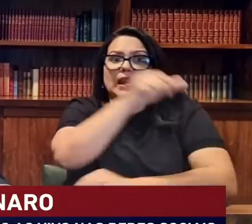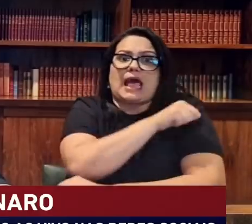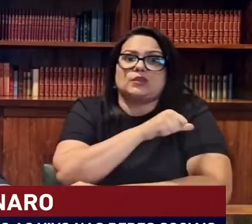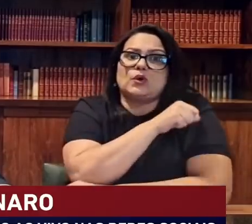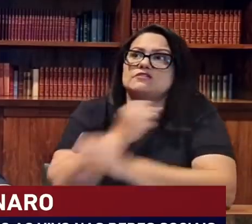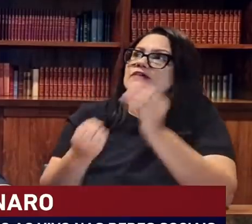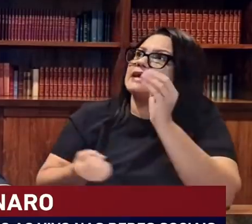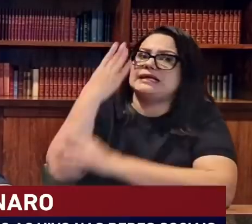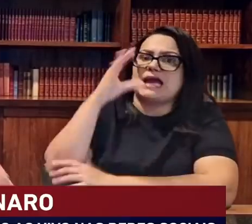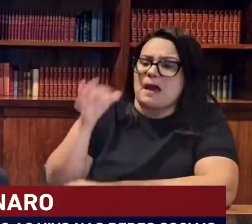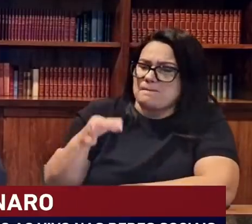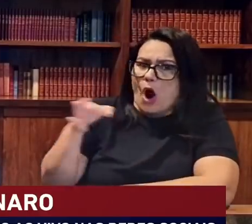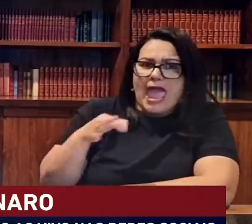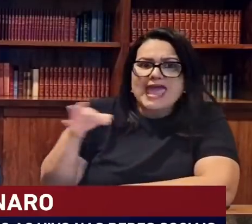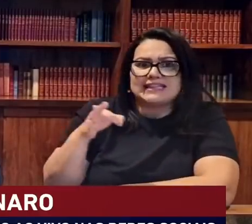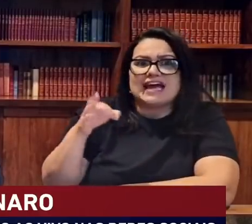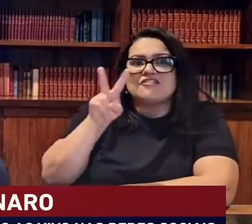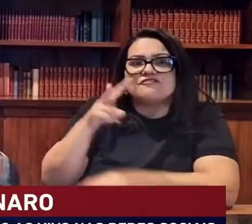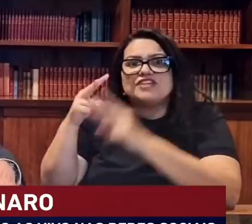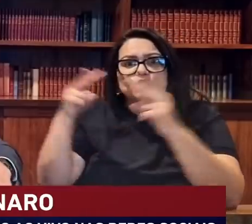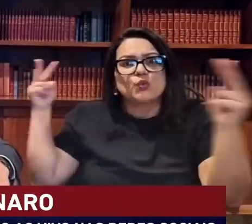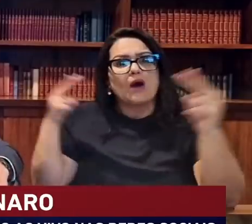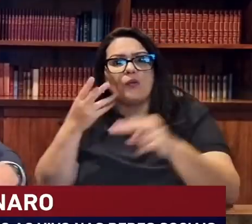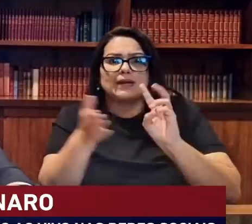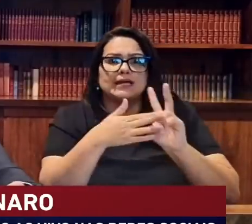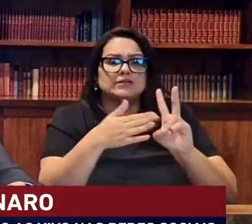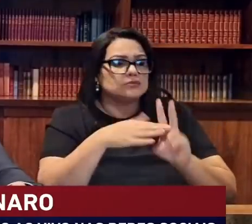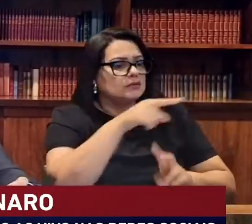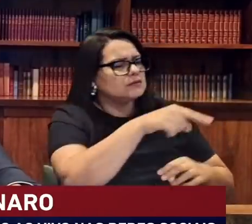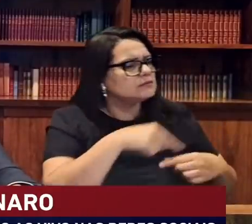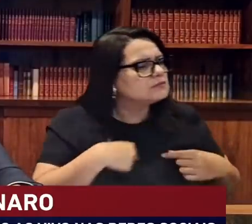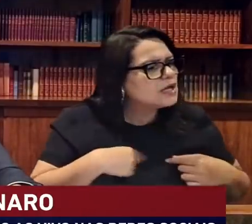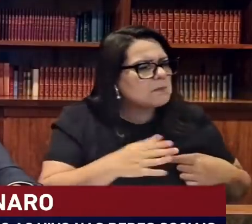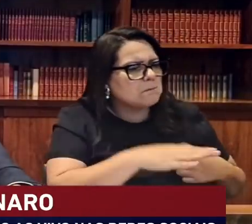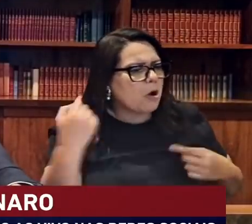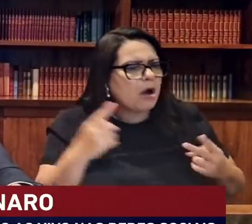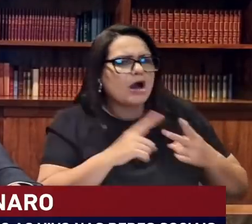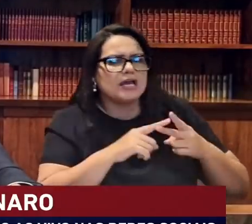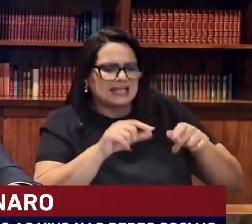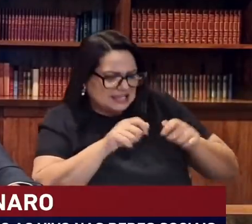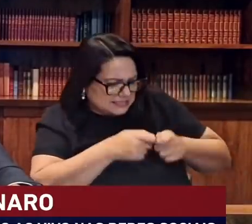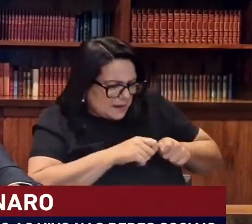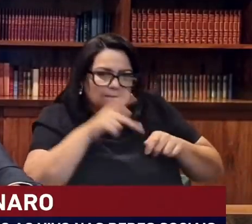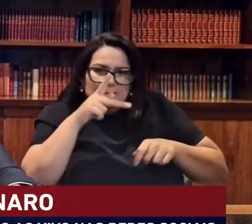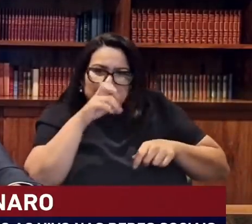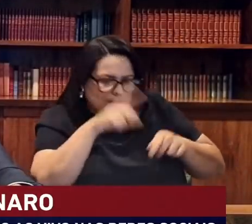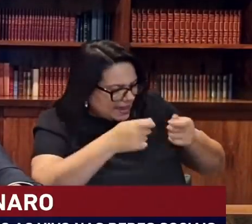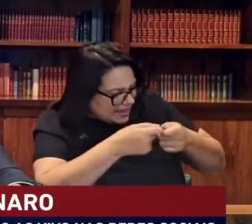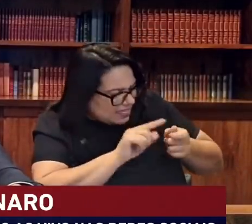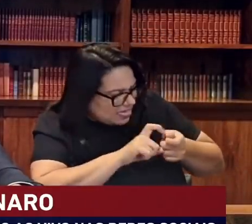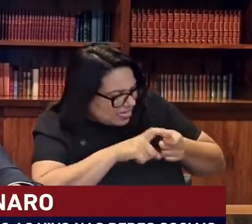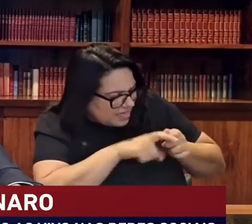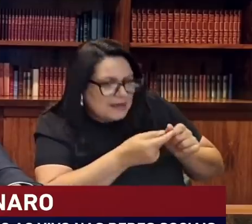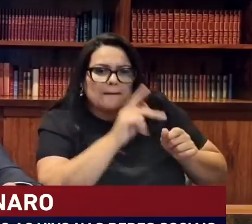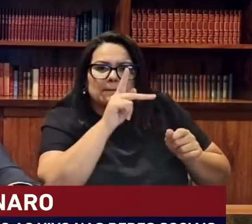índio. Os índios morrendo de fome, de dor de barriga, os índios morrendo com bicho de pé, e eles queriam criar moeda virtual